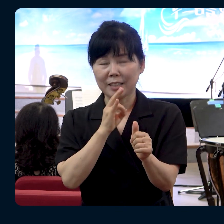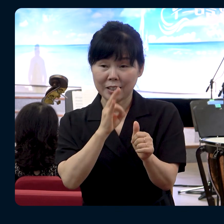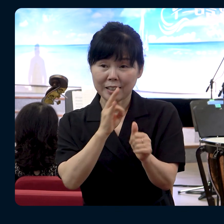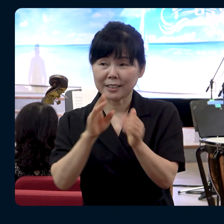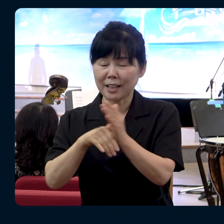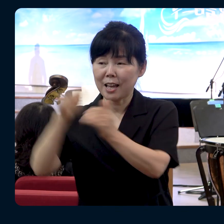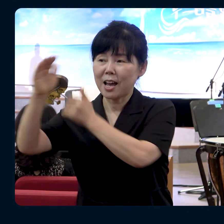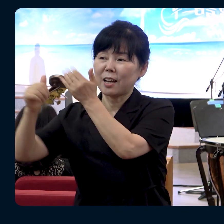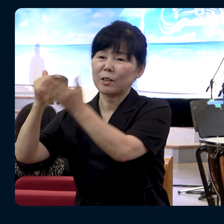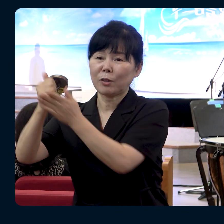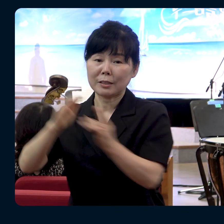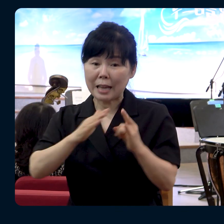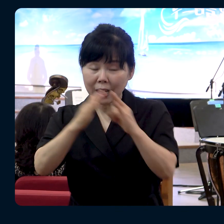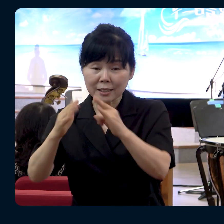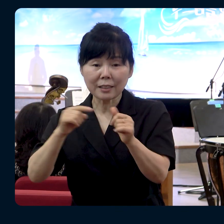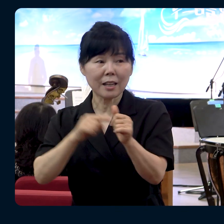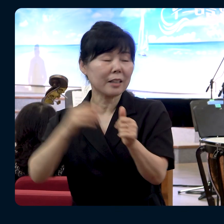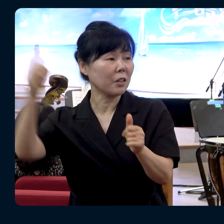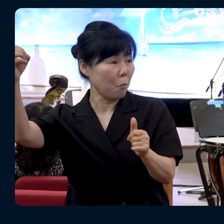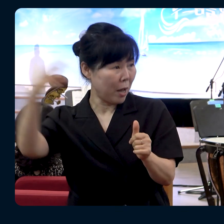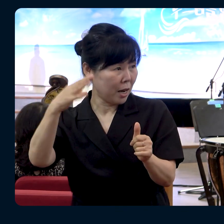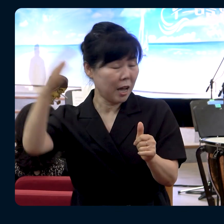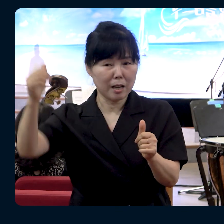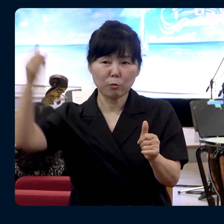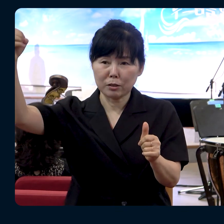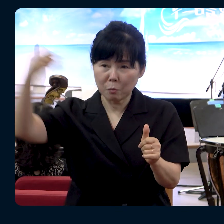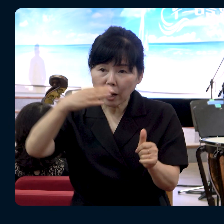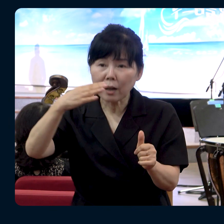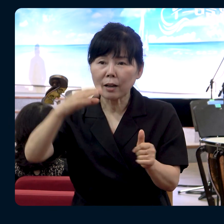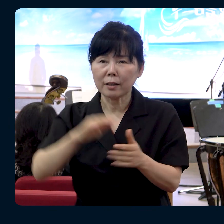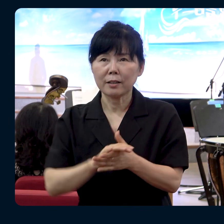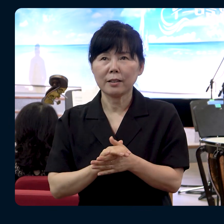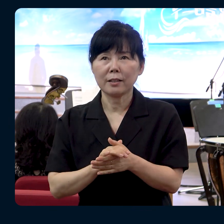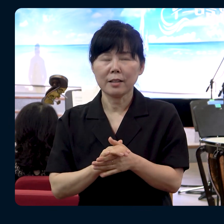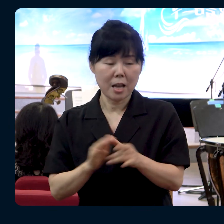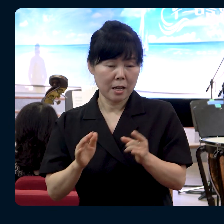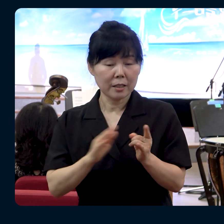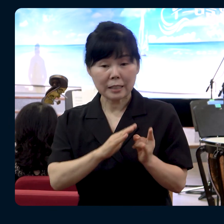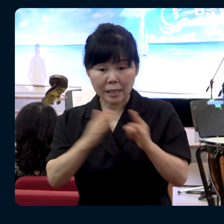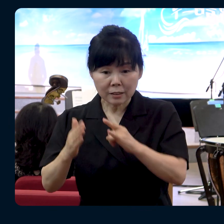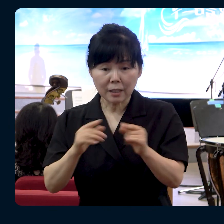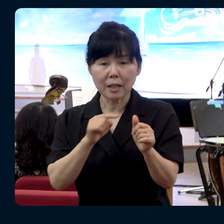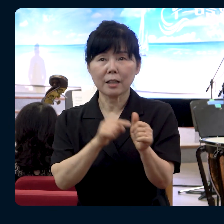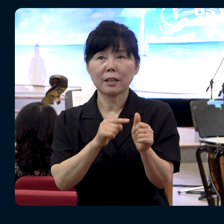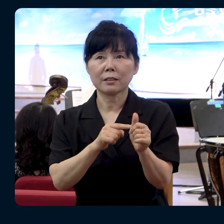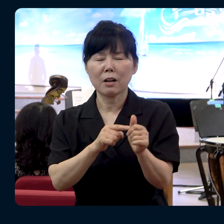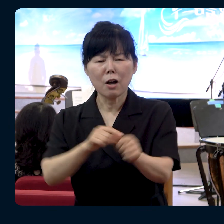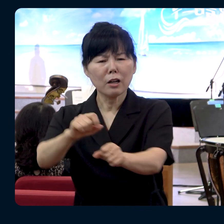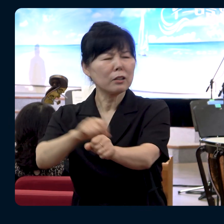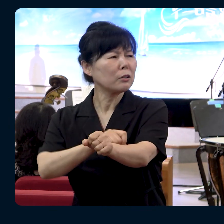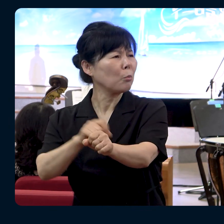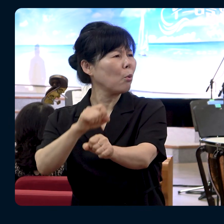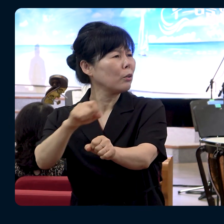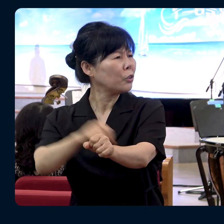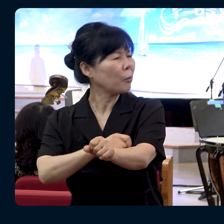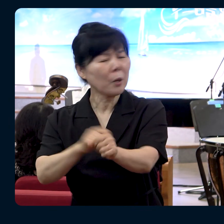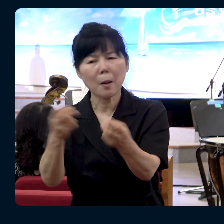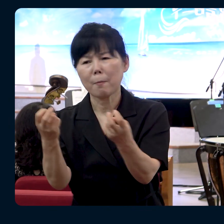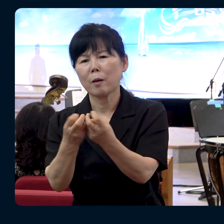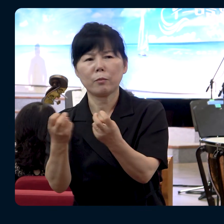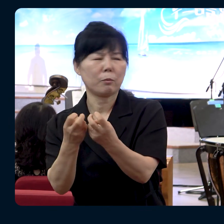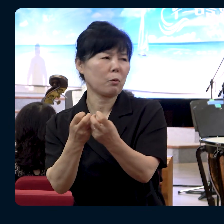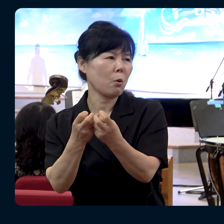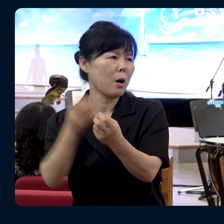하나님이 에스겔 선지자를 통해서 말씀을 하십니다. 하나님은 에스겔은 조금 독특한 표현으로 하셨죠.